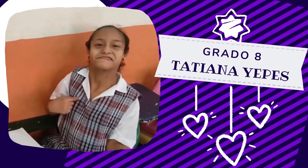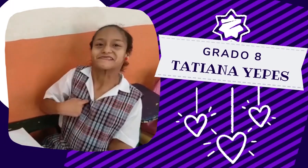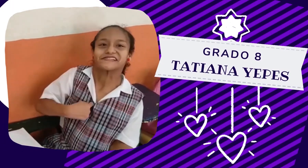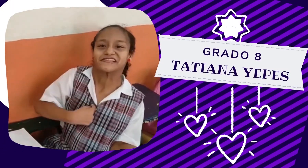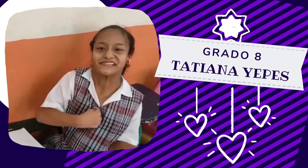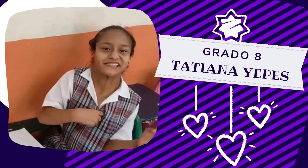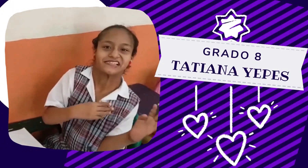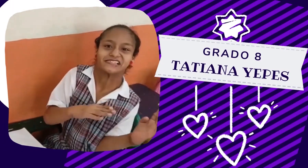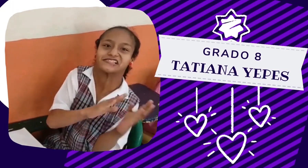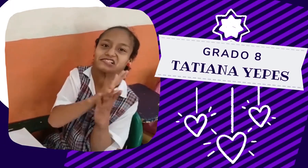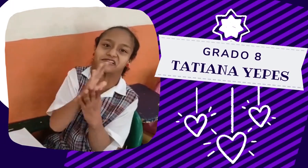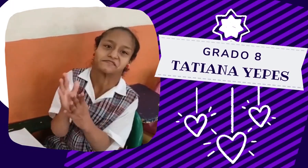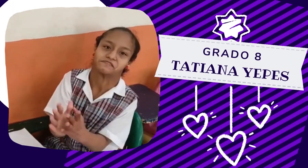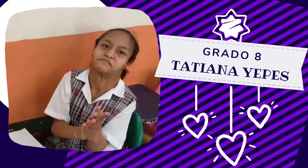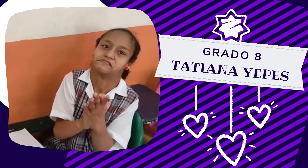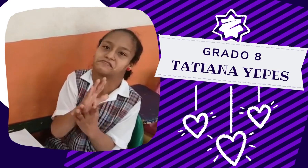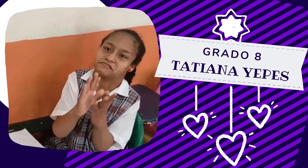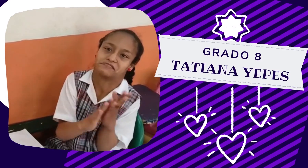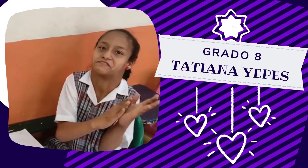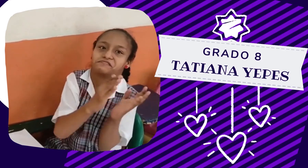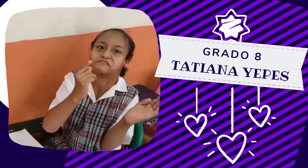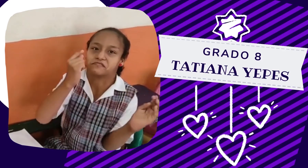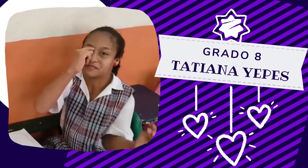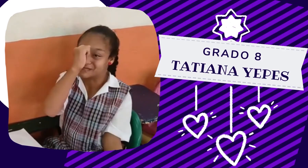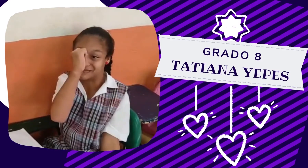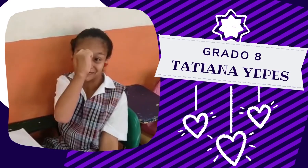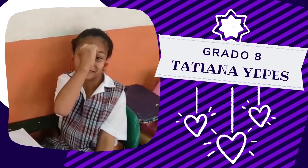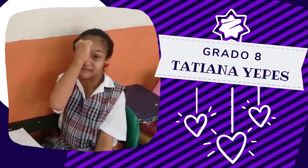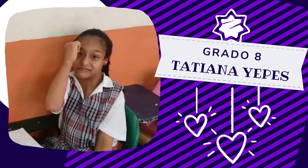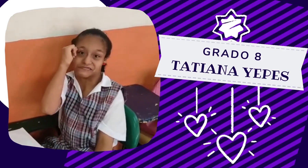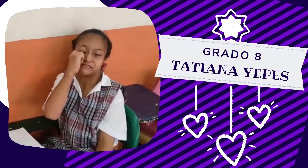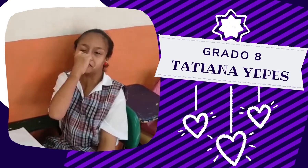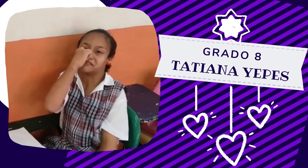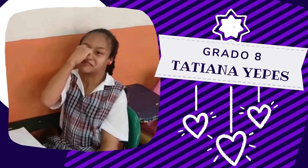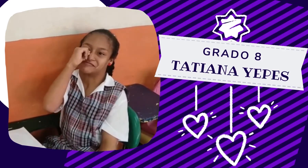Hola, mi seña es...